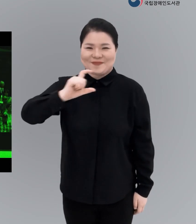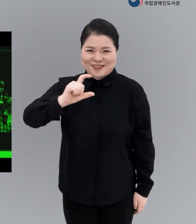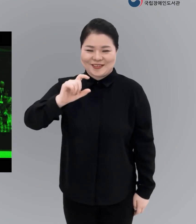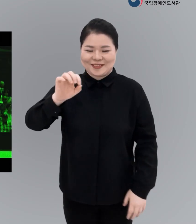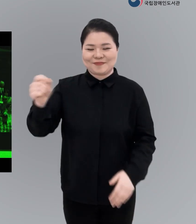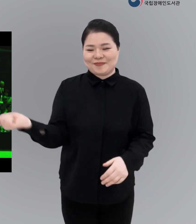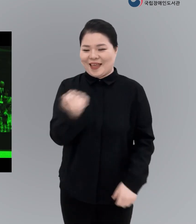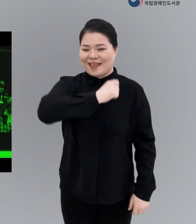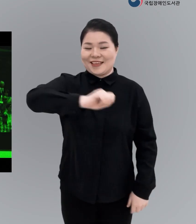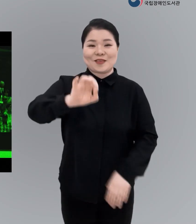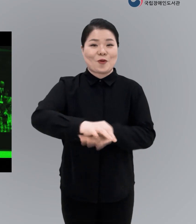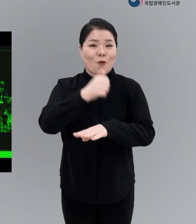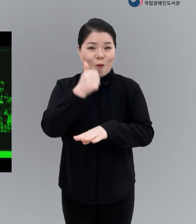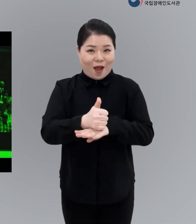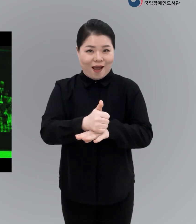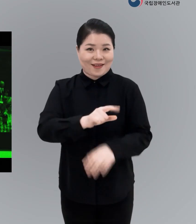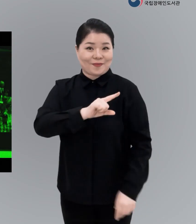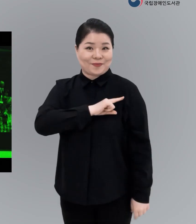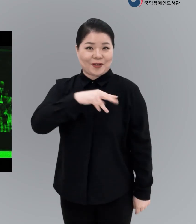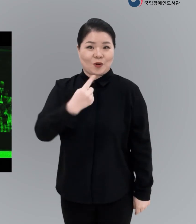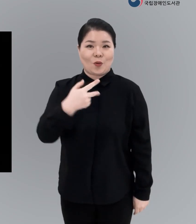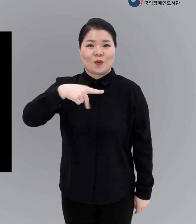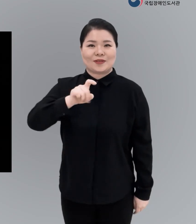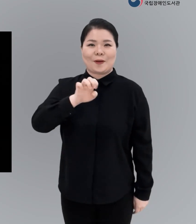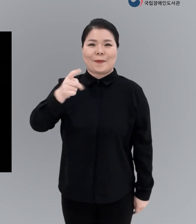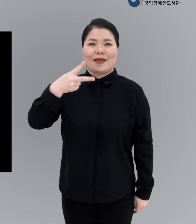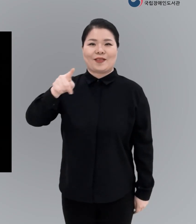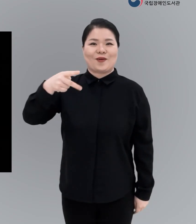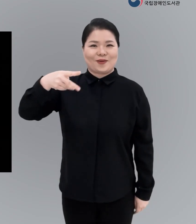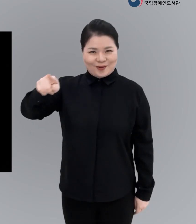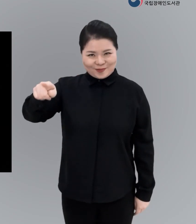선수. 로저 페더러.